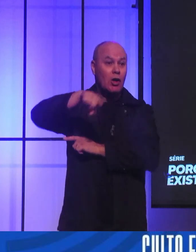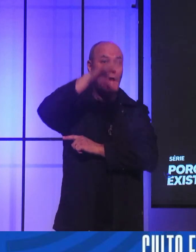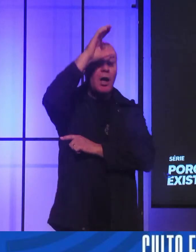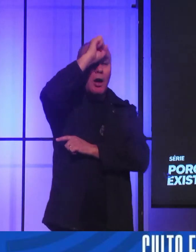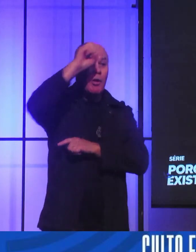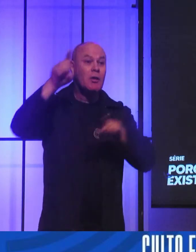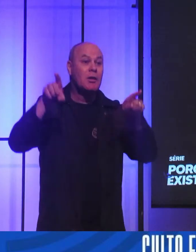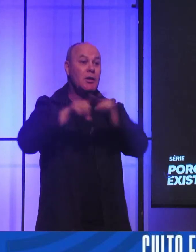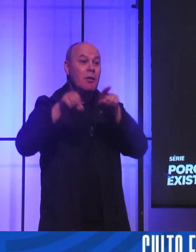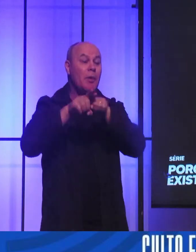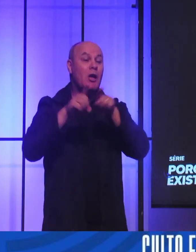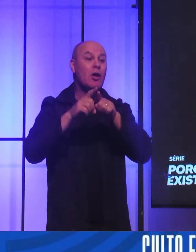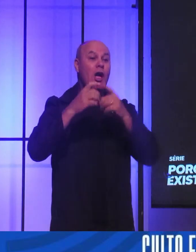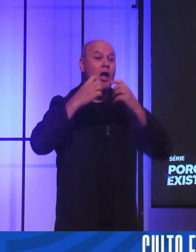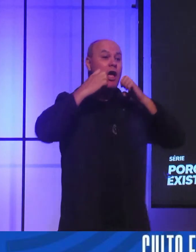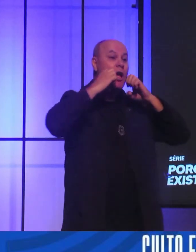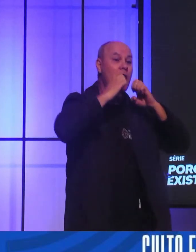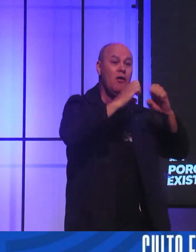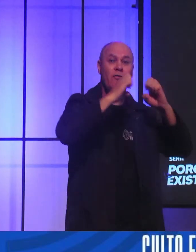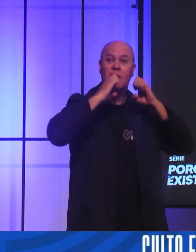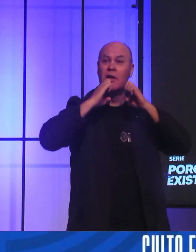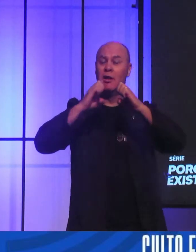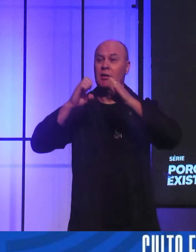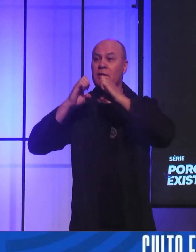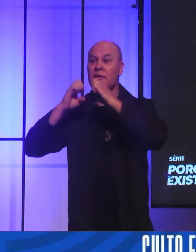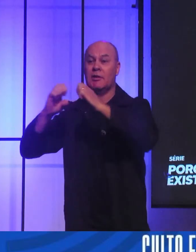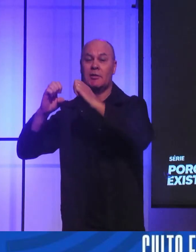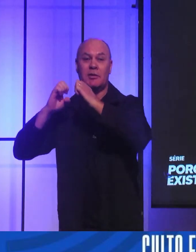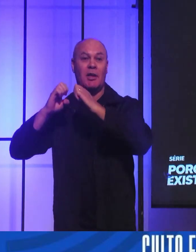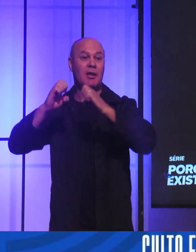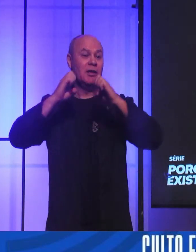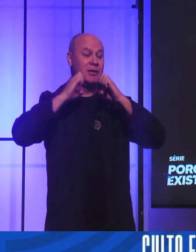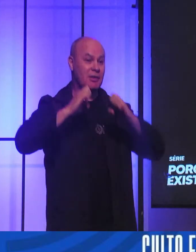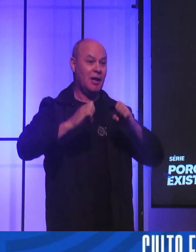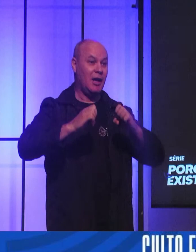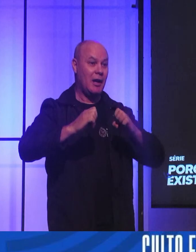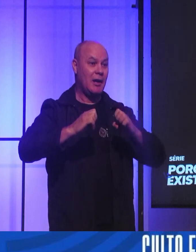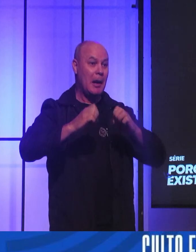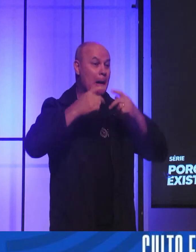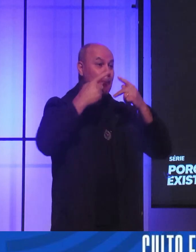vida em Jesus. Porque a verdade é que todos nós